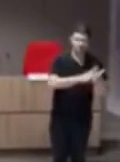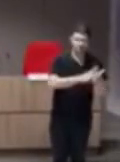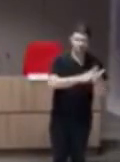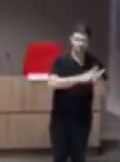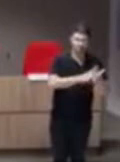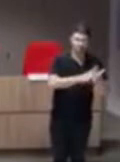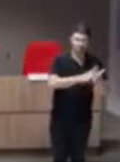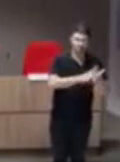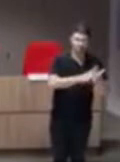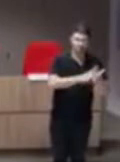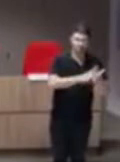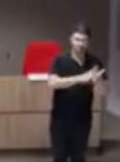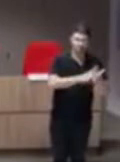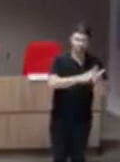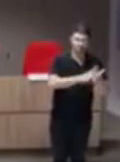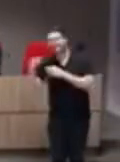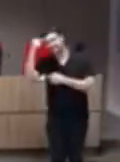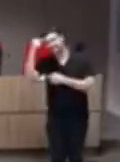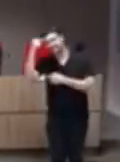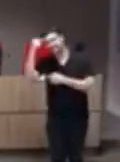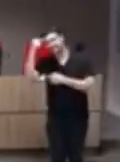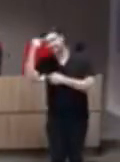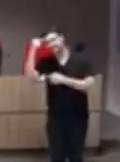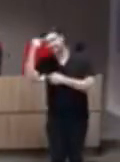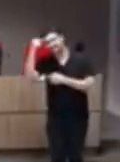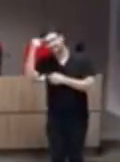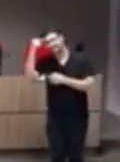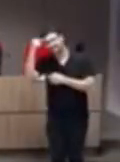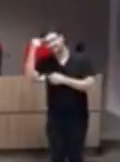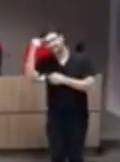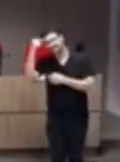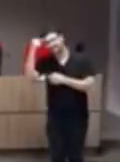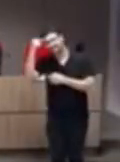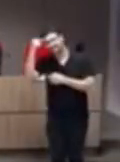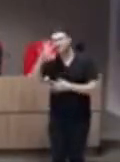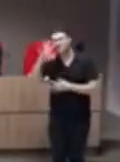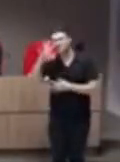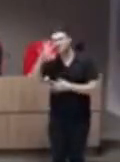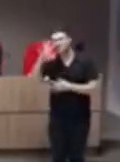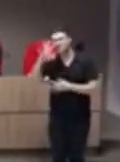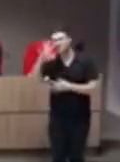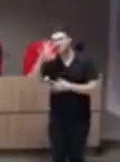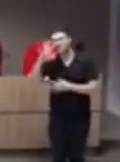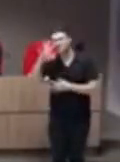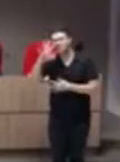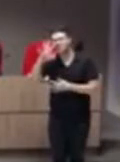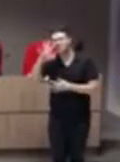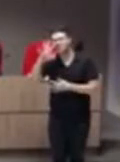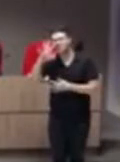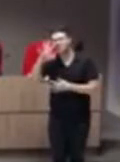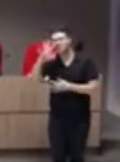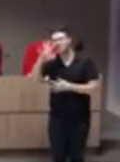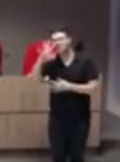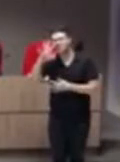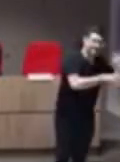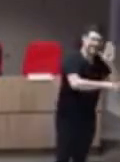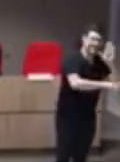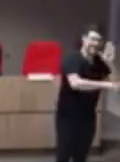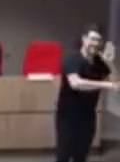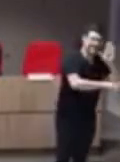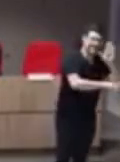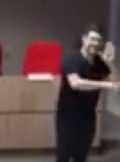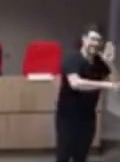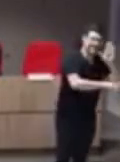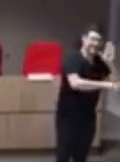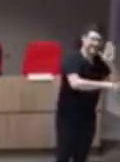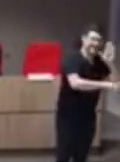inspeção. Tanto não é acadêmica que nós não usamos correntes teóricas. Então, o nosso parâmetro é o ordenamento jurídico brasileiro